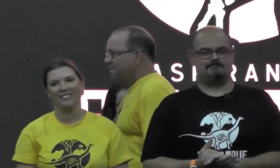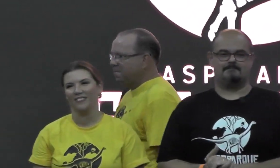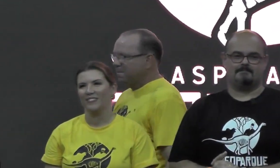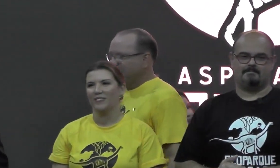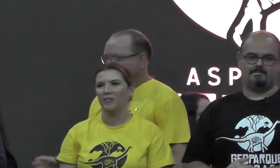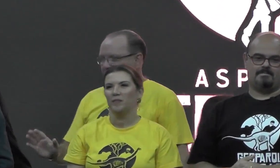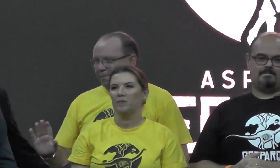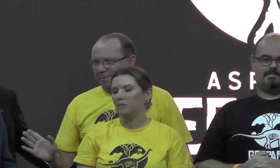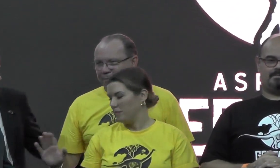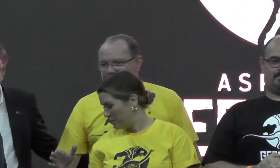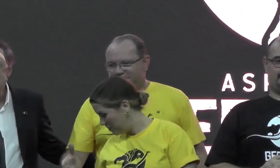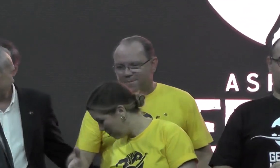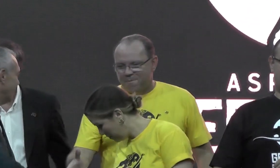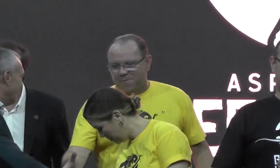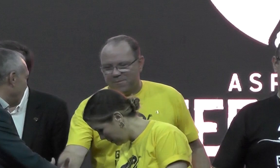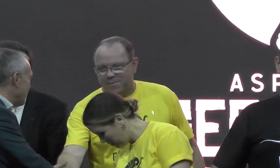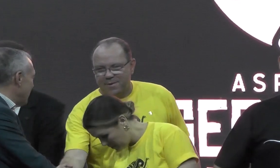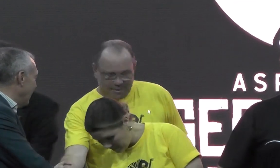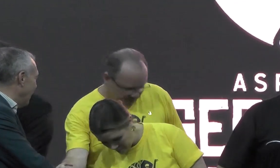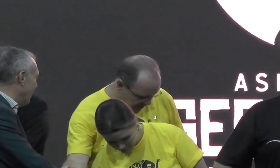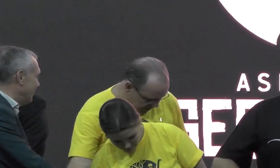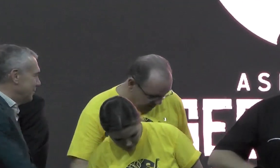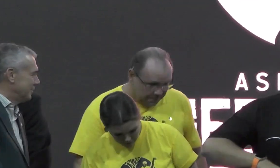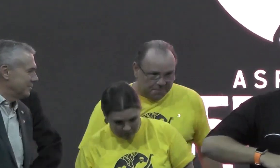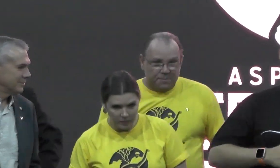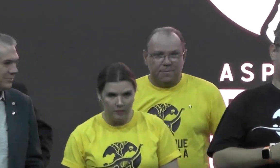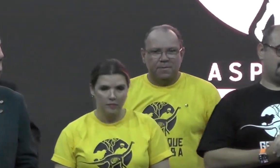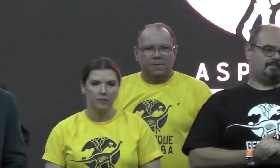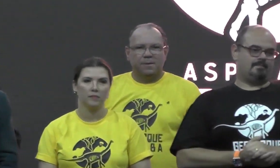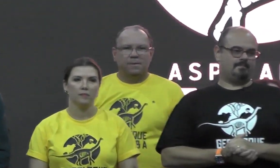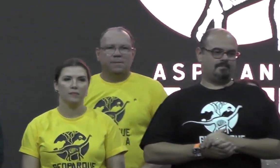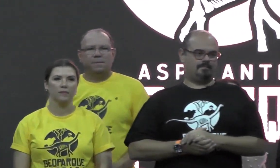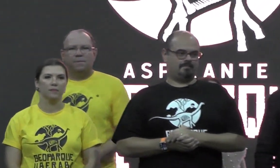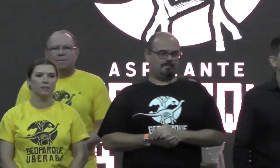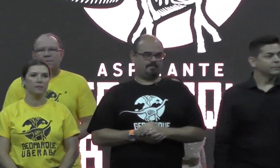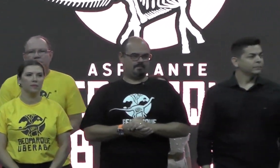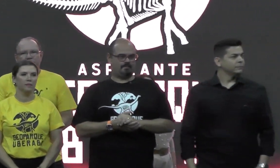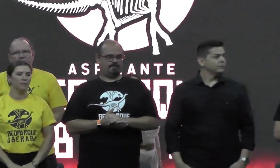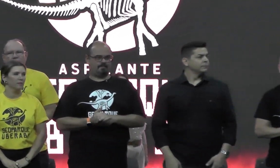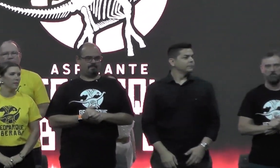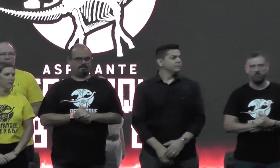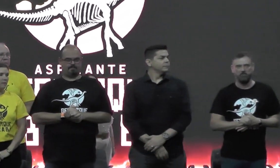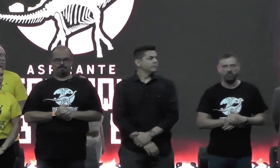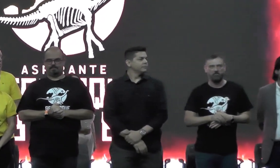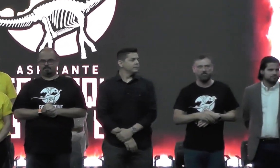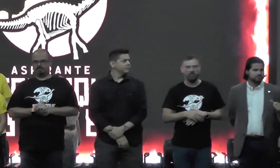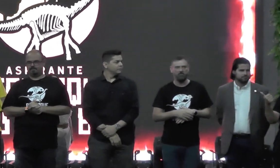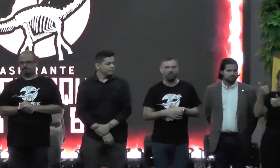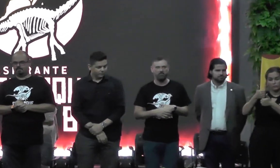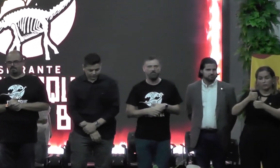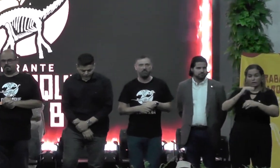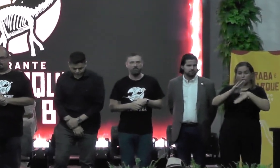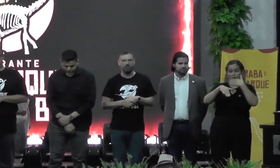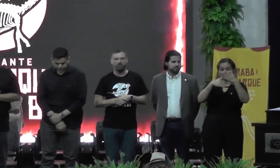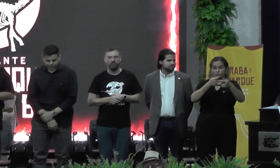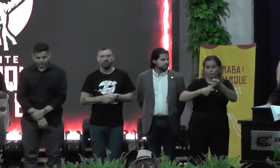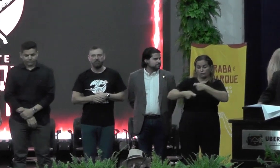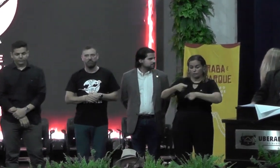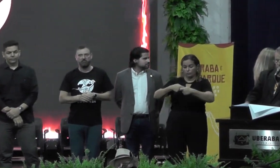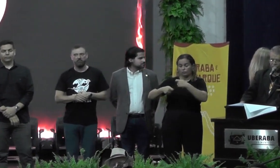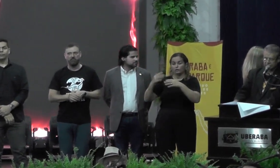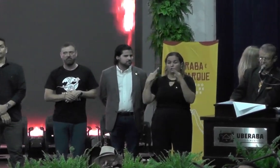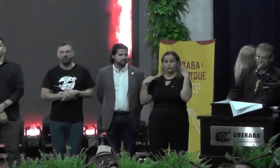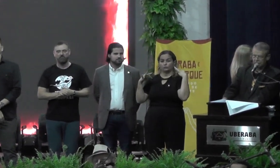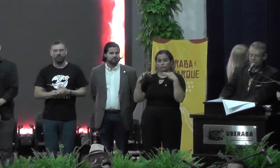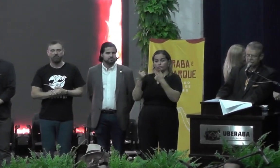Convidamos à frente o presidente da CODAL e secretário municipal interino de Desenvolvimento Econômico,